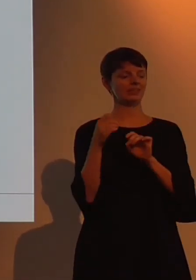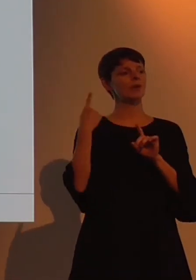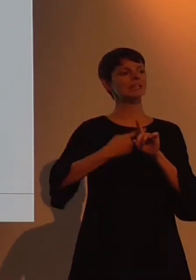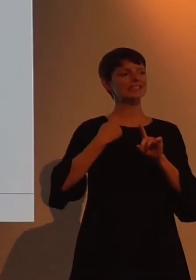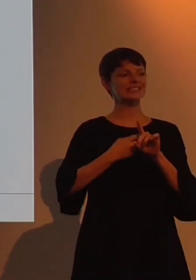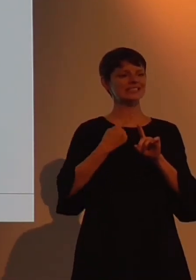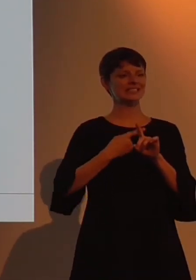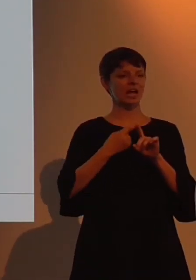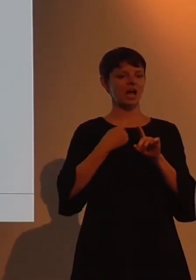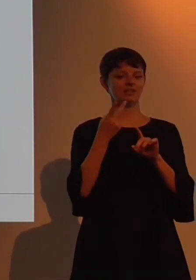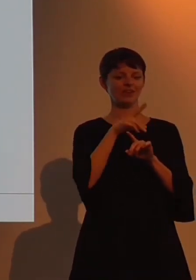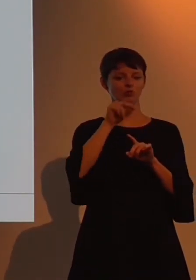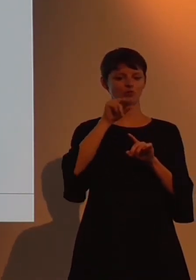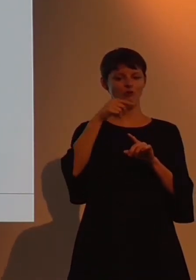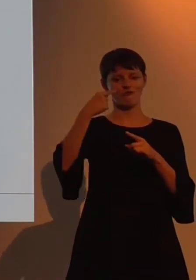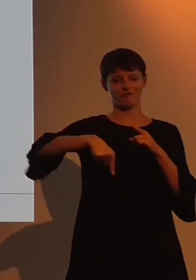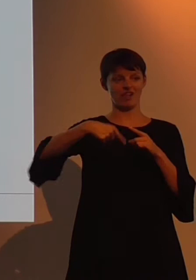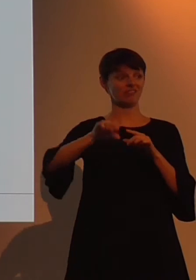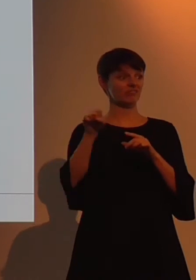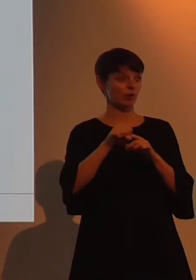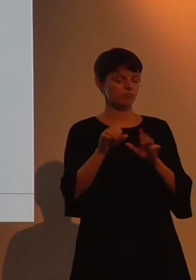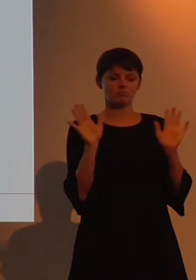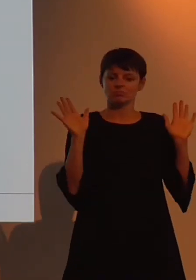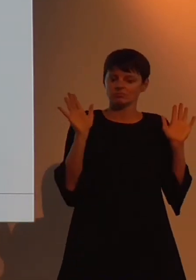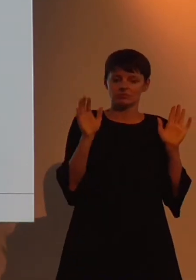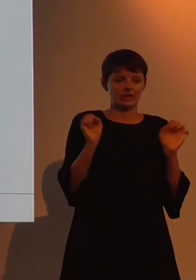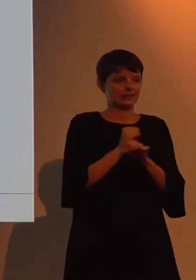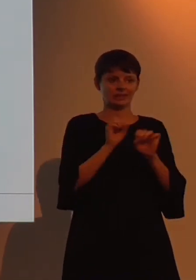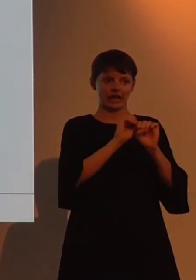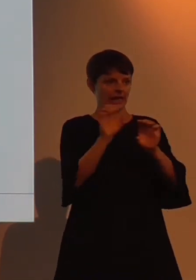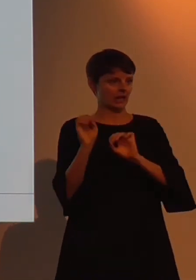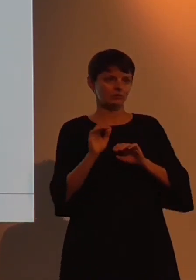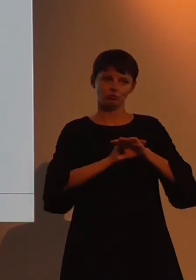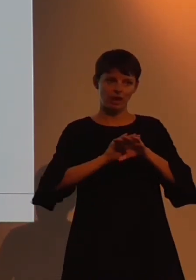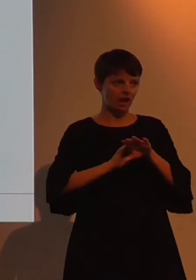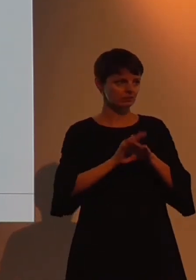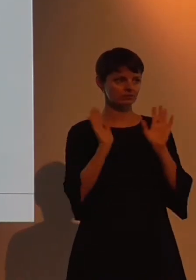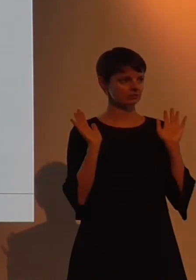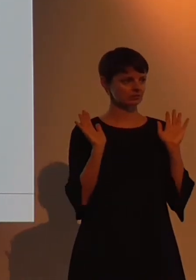als sich jetzt über ihre Partikel beschäftigen und dafür zu sorgen, dass unser Ausbau und